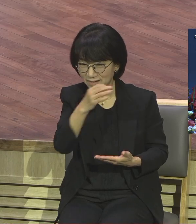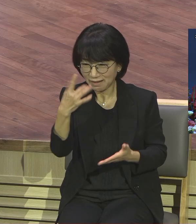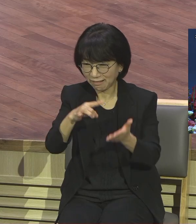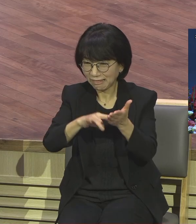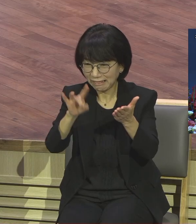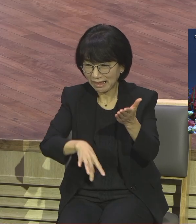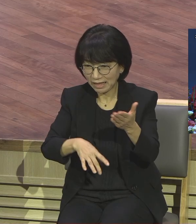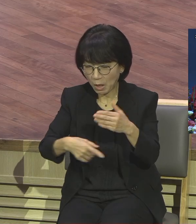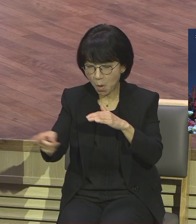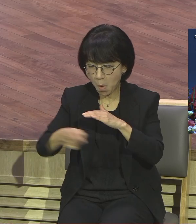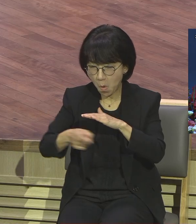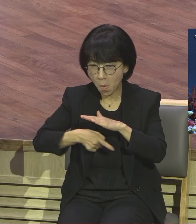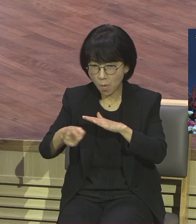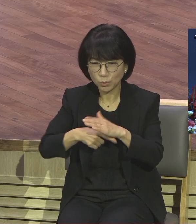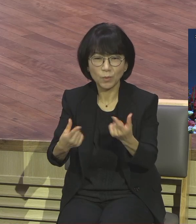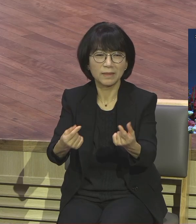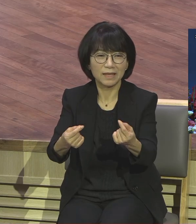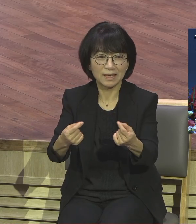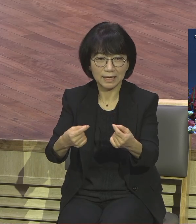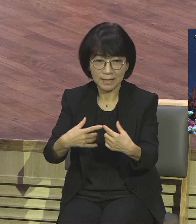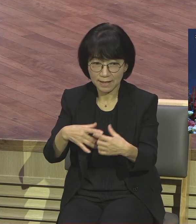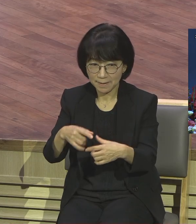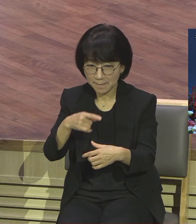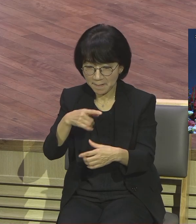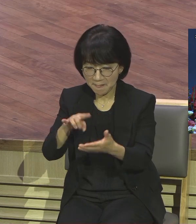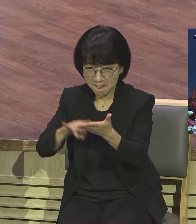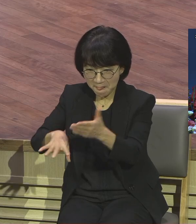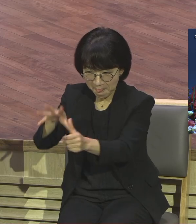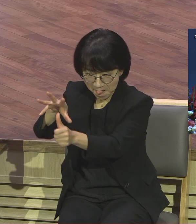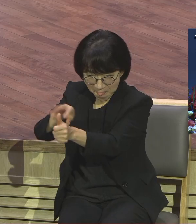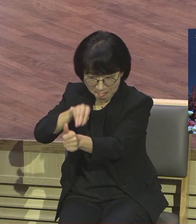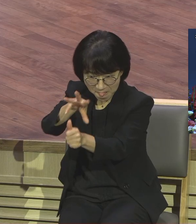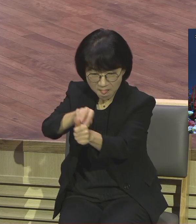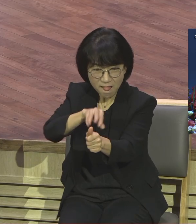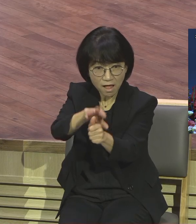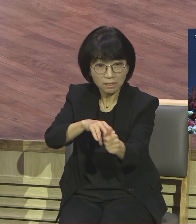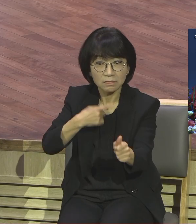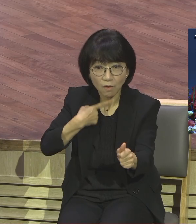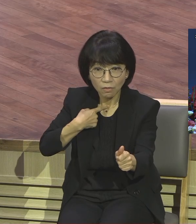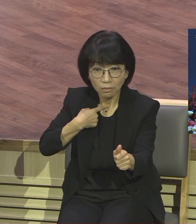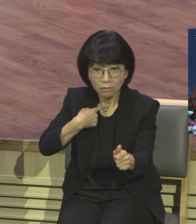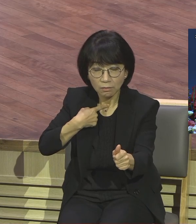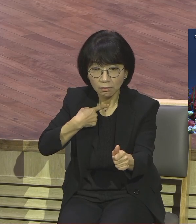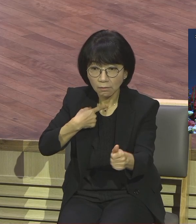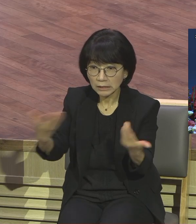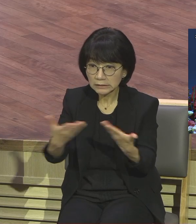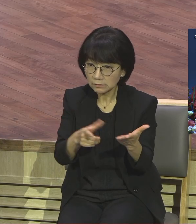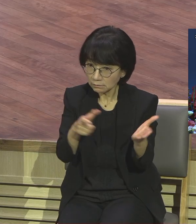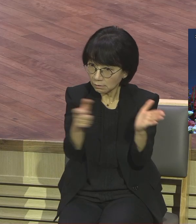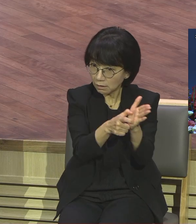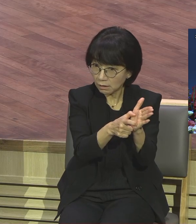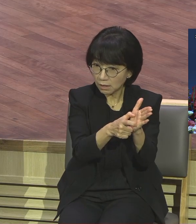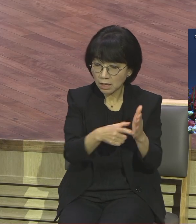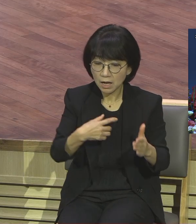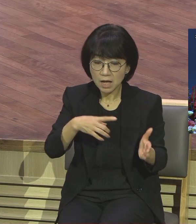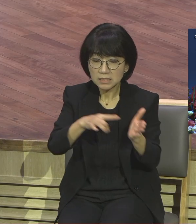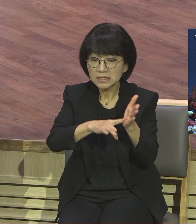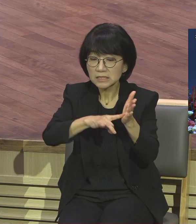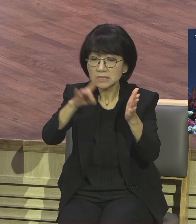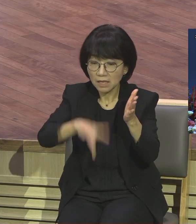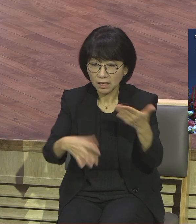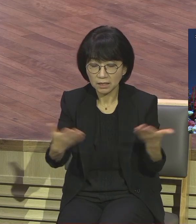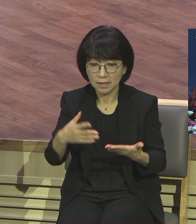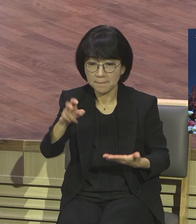세리는 도둑놈이니까요. 허간한 도둑놈. 우리나라도 그랬잖아요. 이 세리 마태를 꼭 표현했어요. 왜